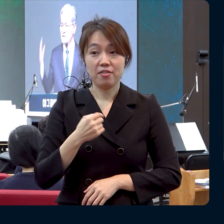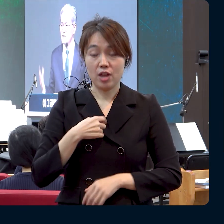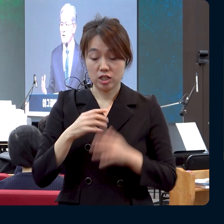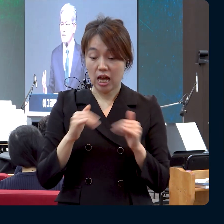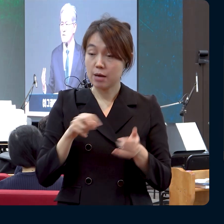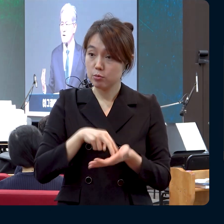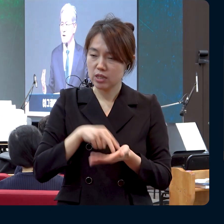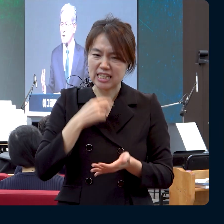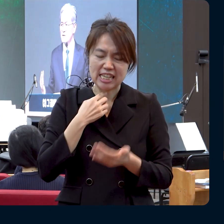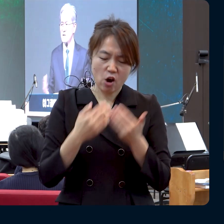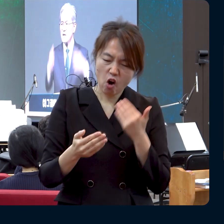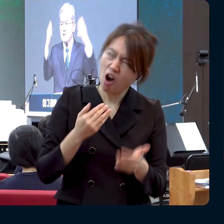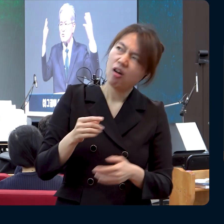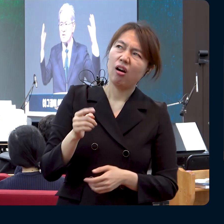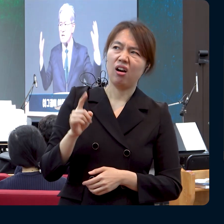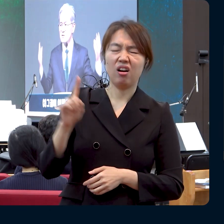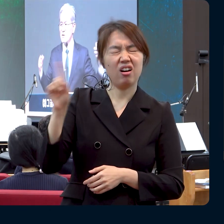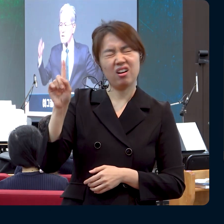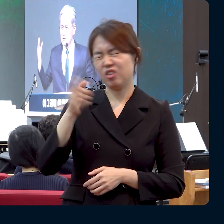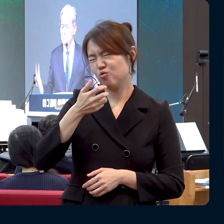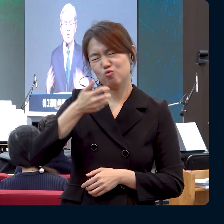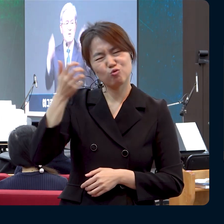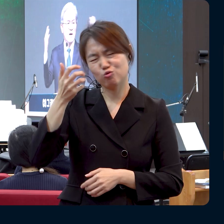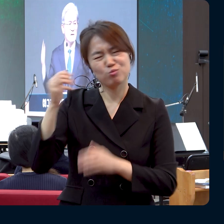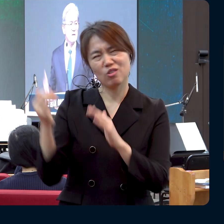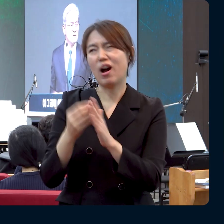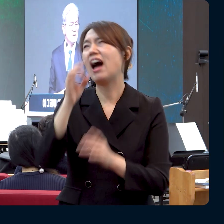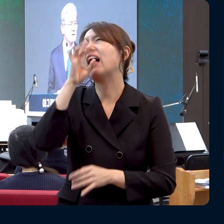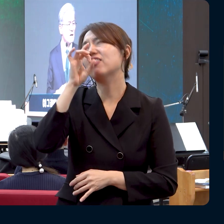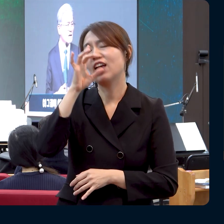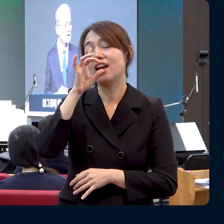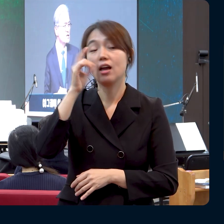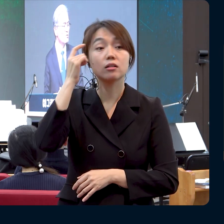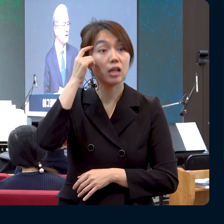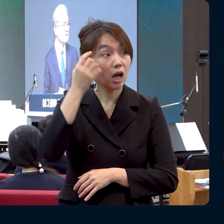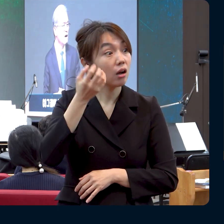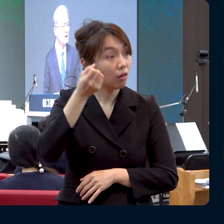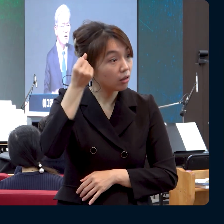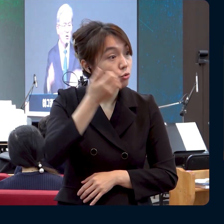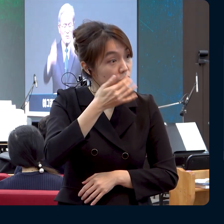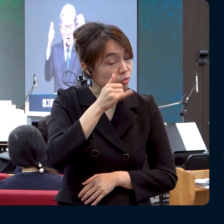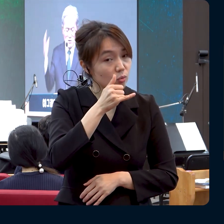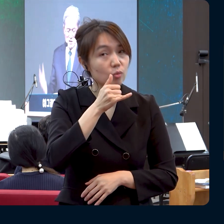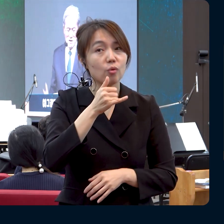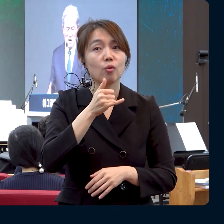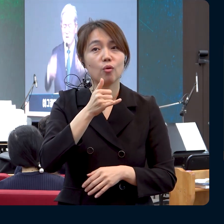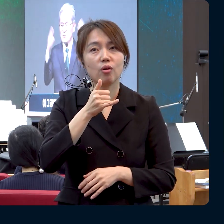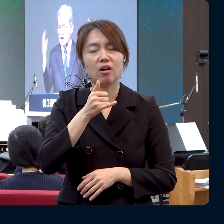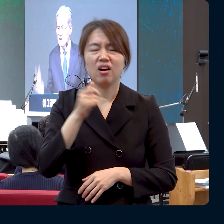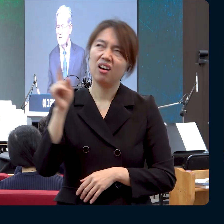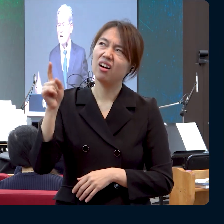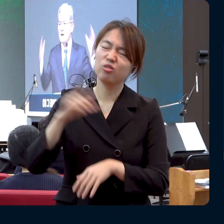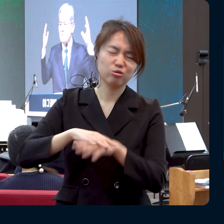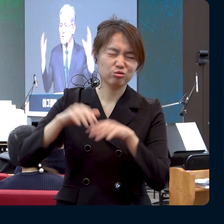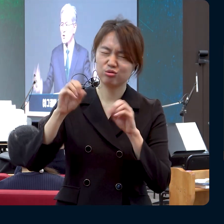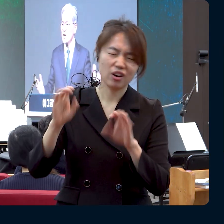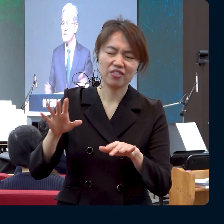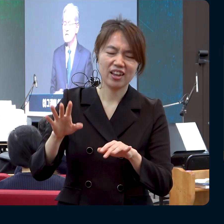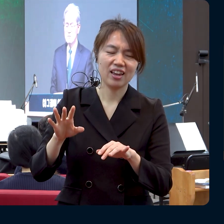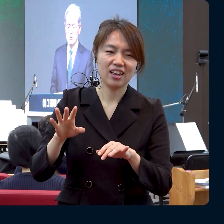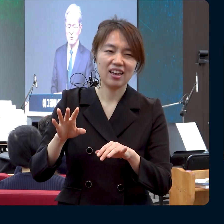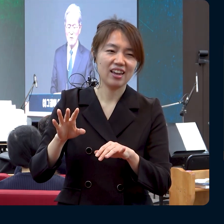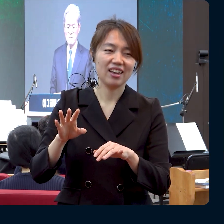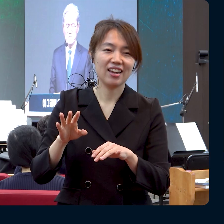반기를 들 거예요. 그게 이루어지겠어? 그건 가당치도 않다, 헛된 것이다, 되겠냐, 여러